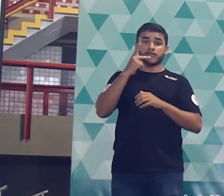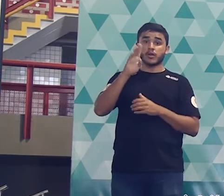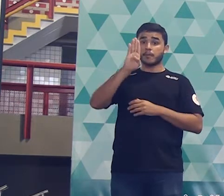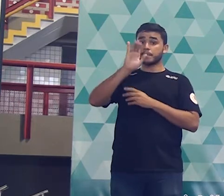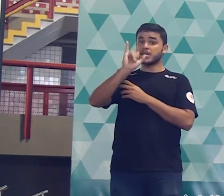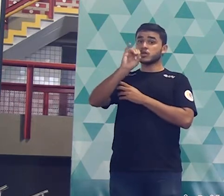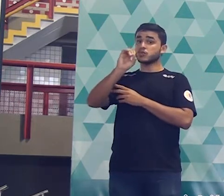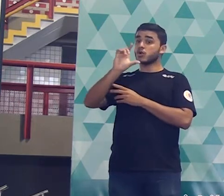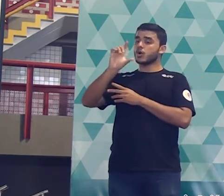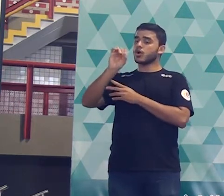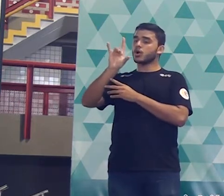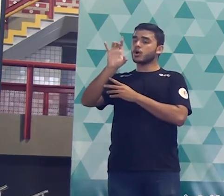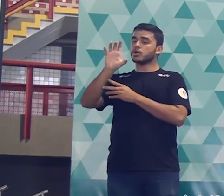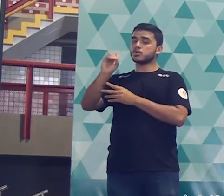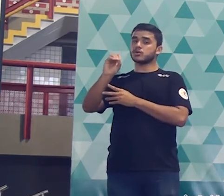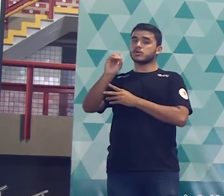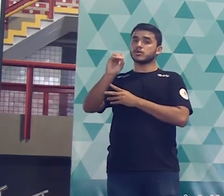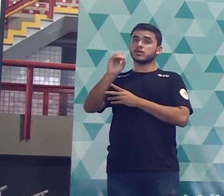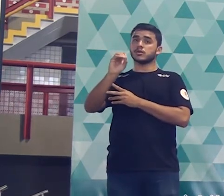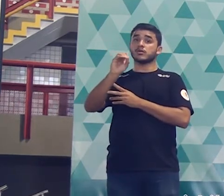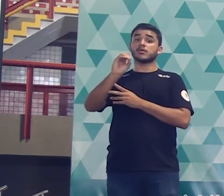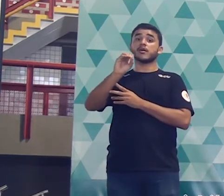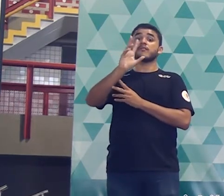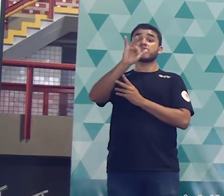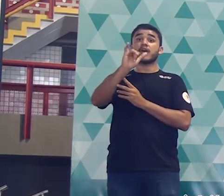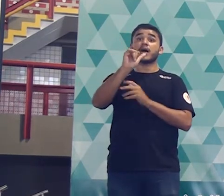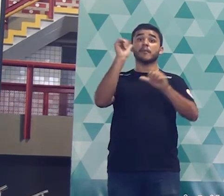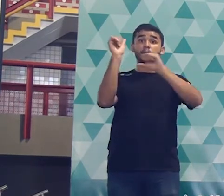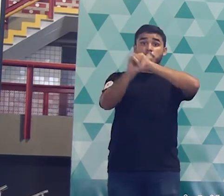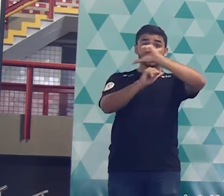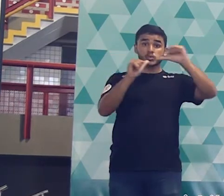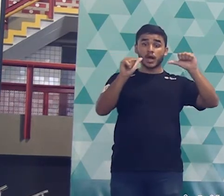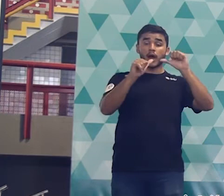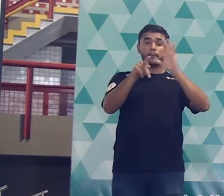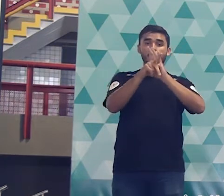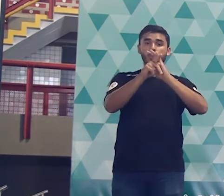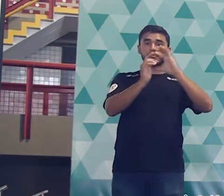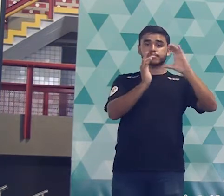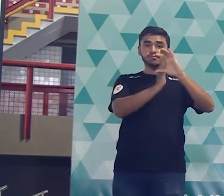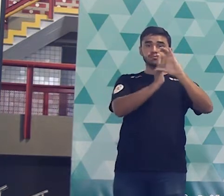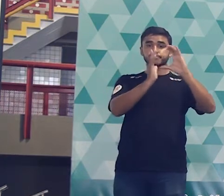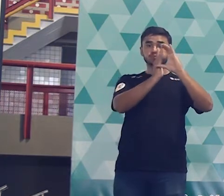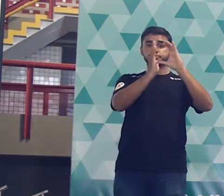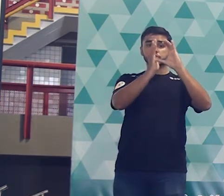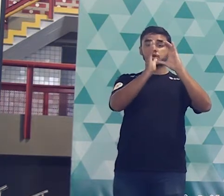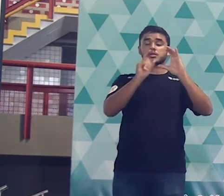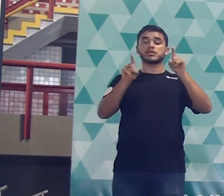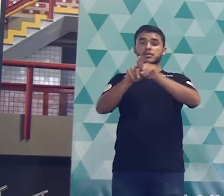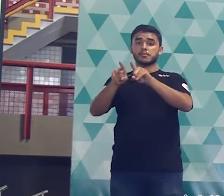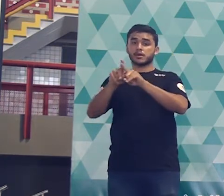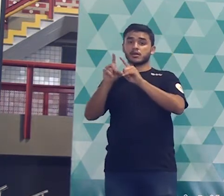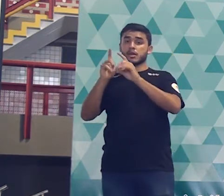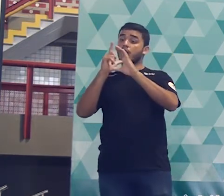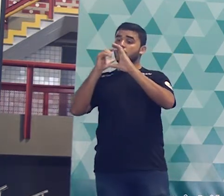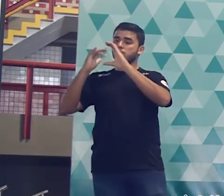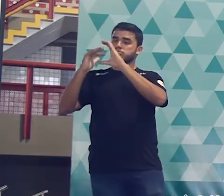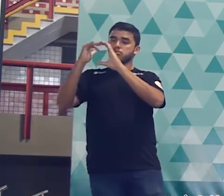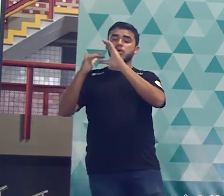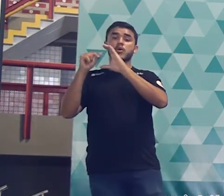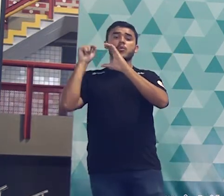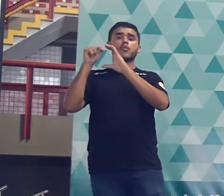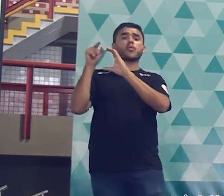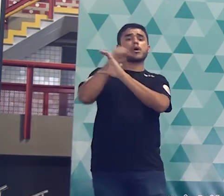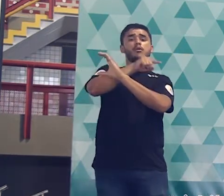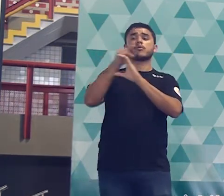bioóleo, resultando em CO2 gasoso e água gasoso é... Eu quero água, gasosa ou